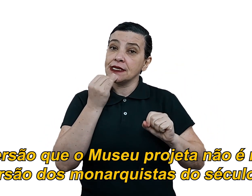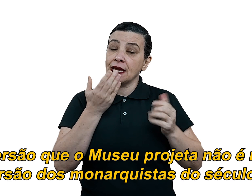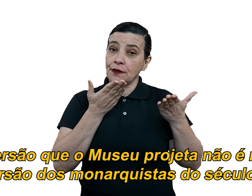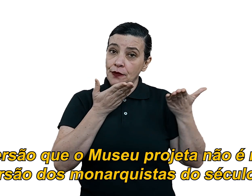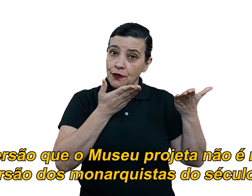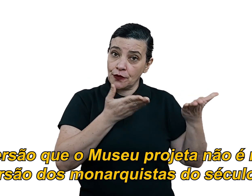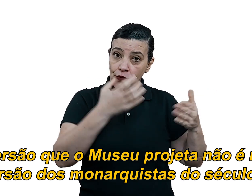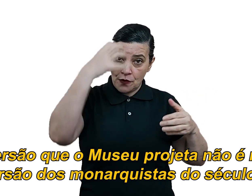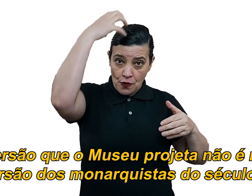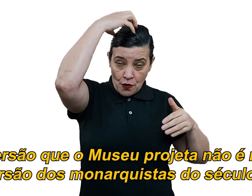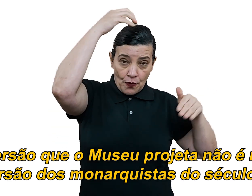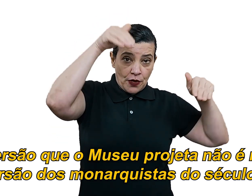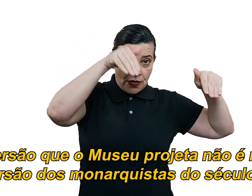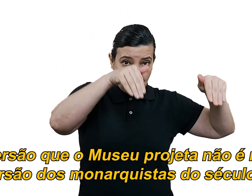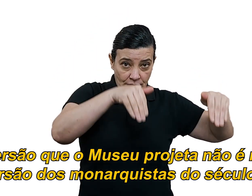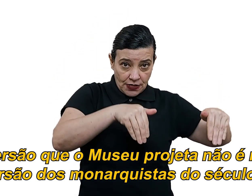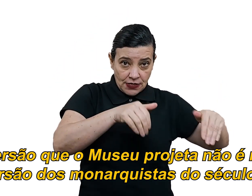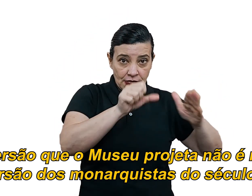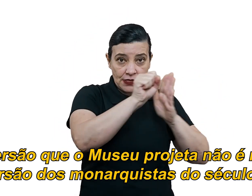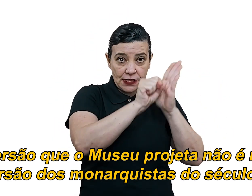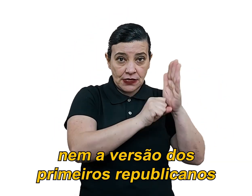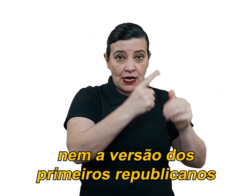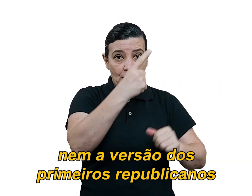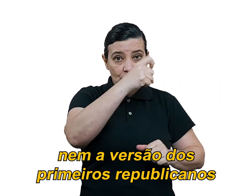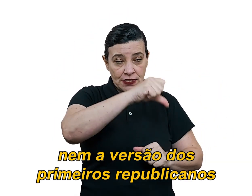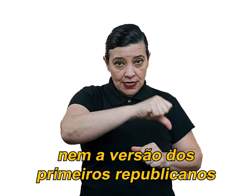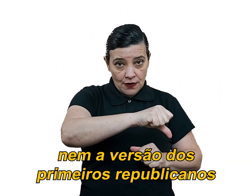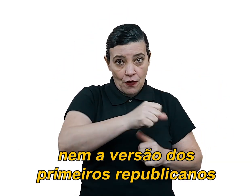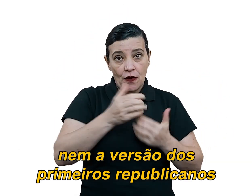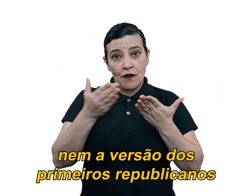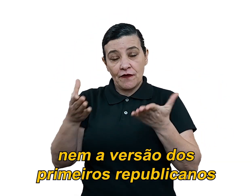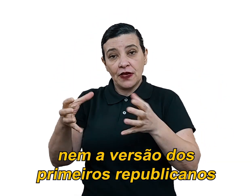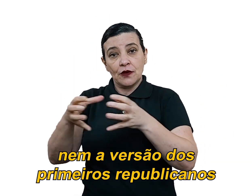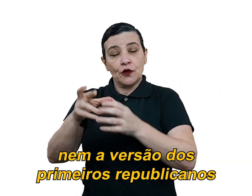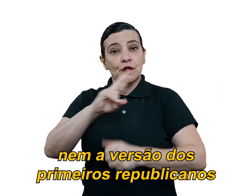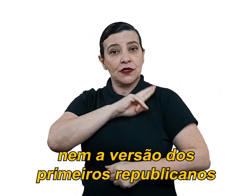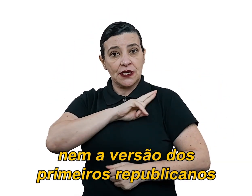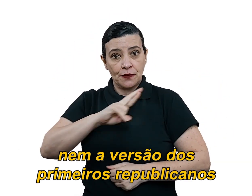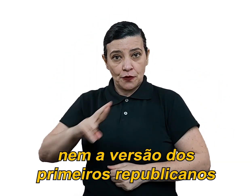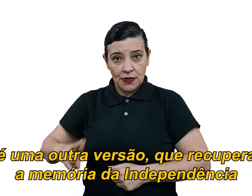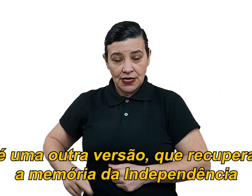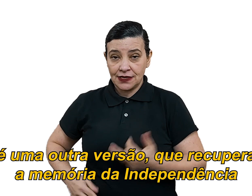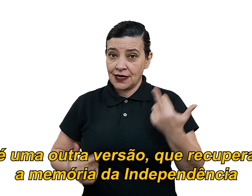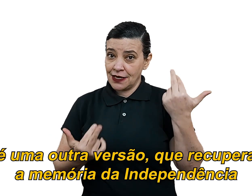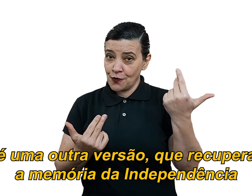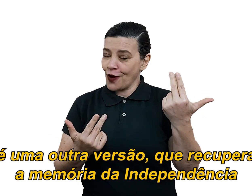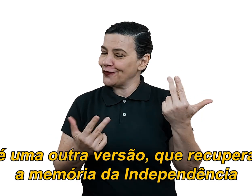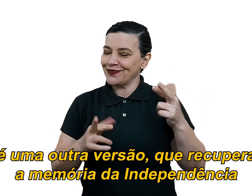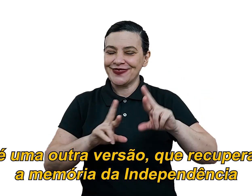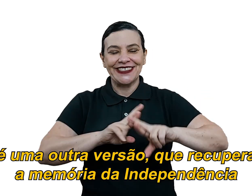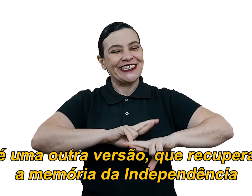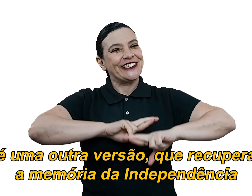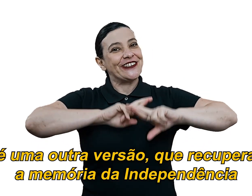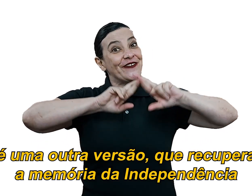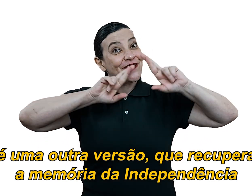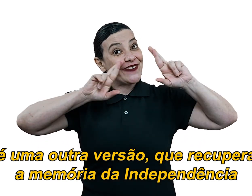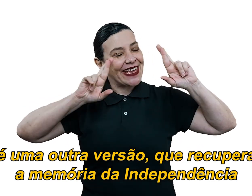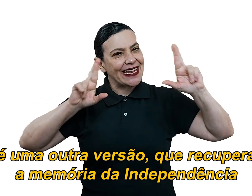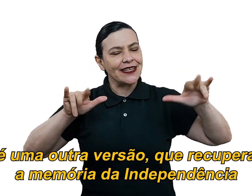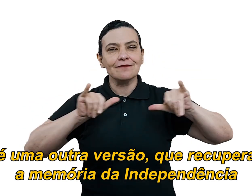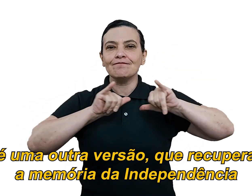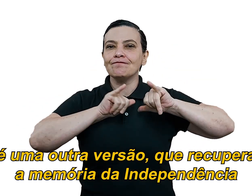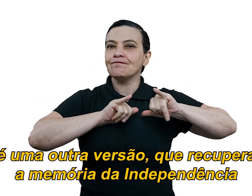versão dos monarquistas do século XIX, nem a versão dos primeiros republicanos. É uma outra versão